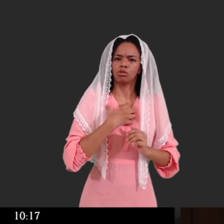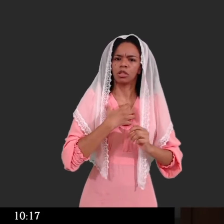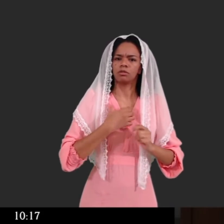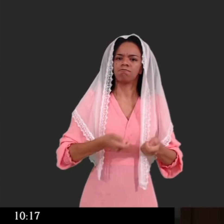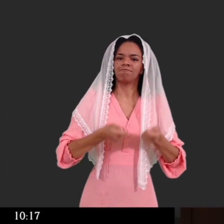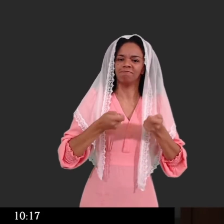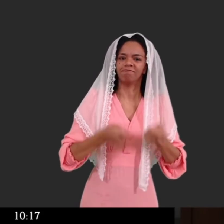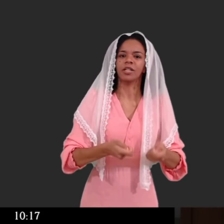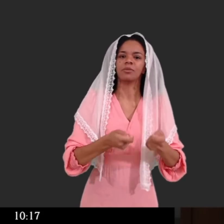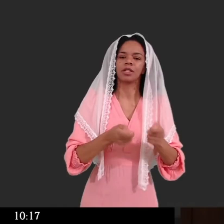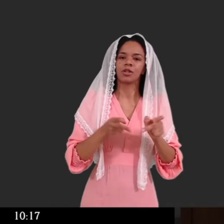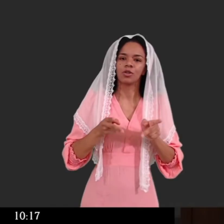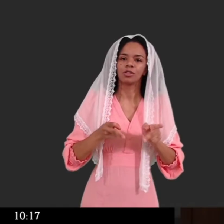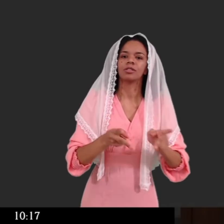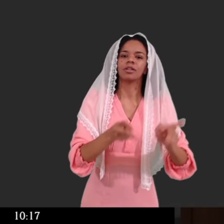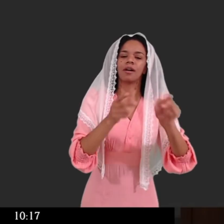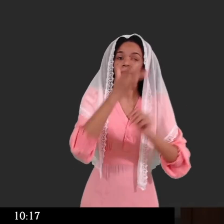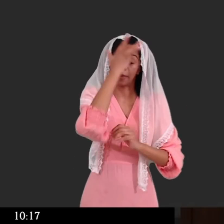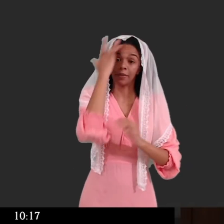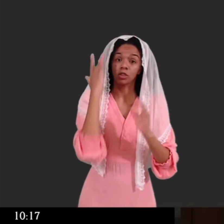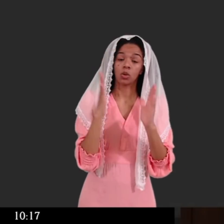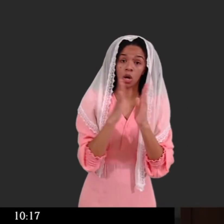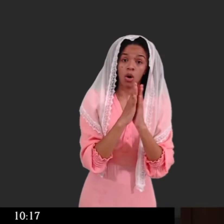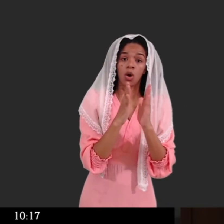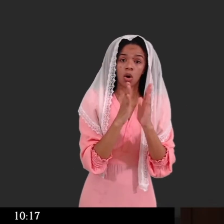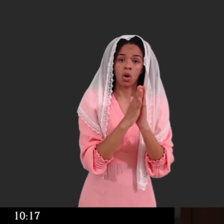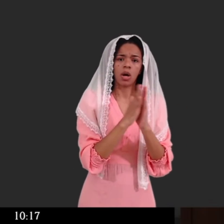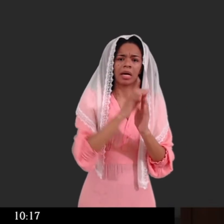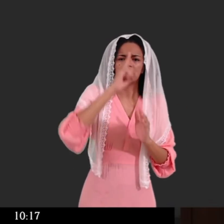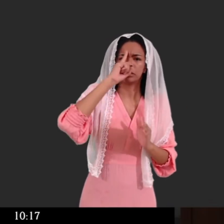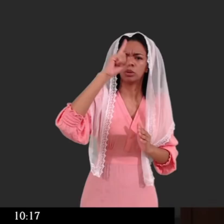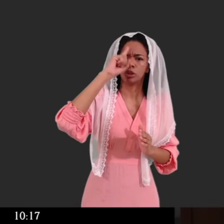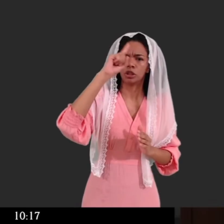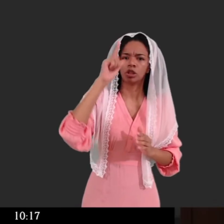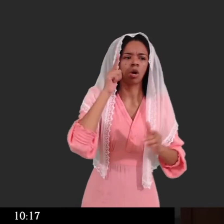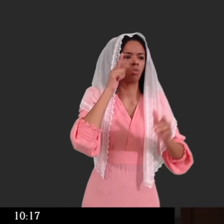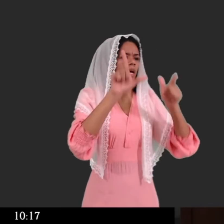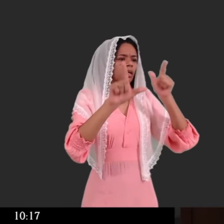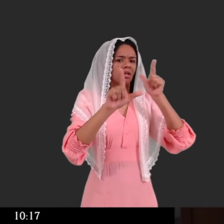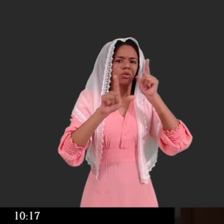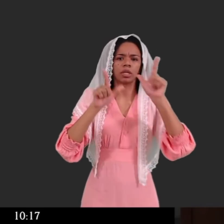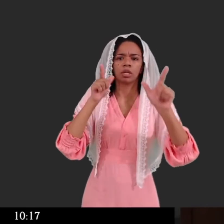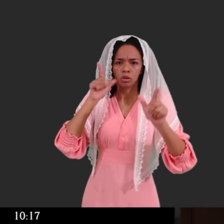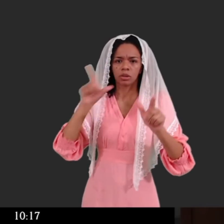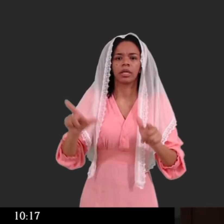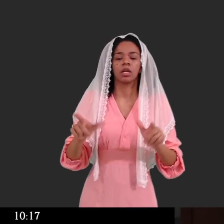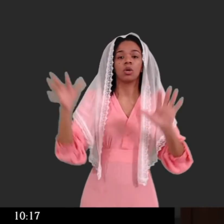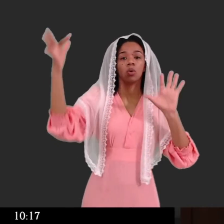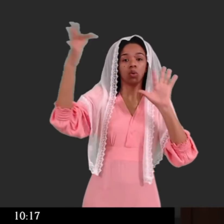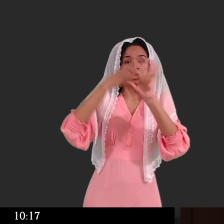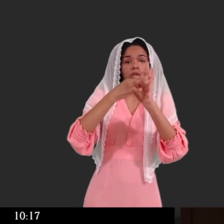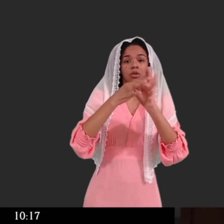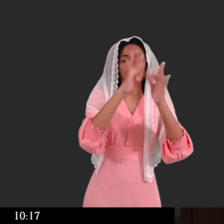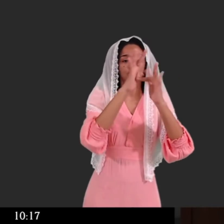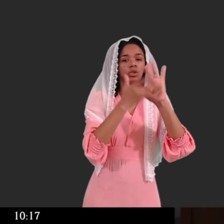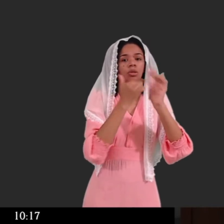firmemente. Quem ora, enfrenta as lutas com a força divina. Unidos sob o sangue de